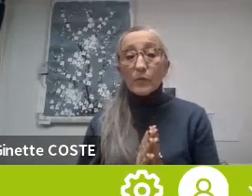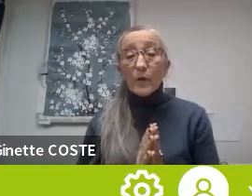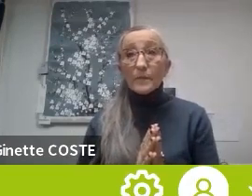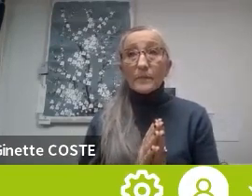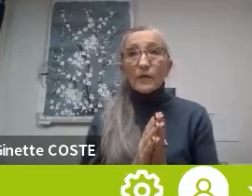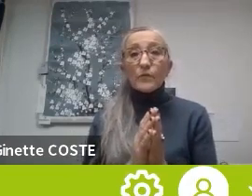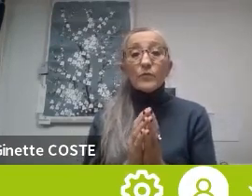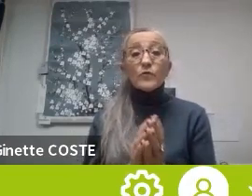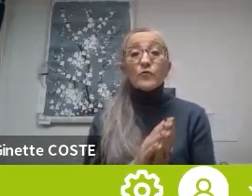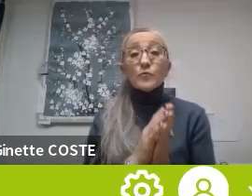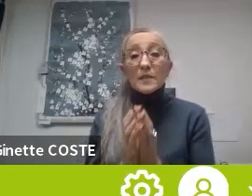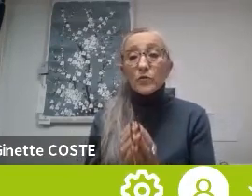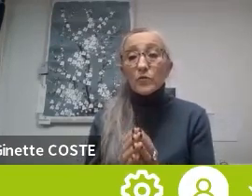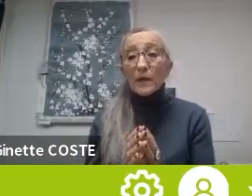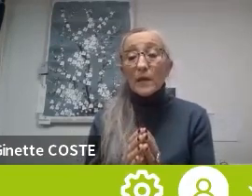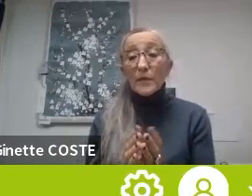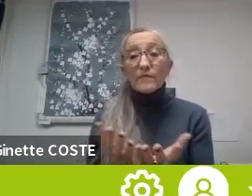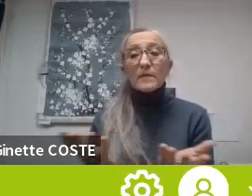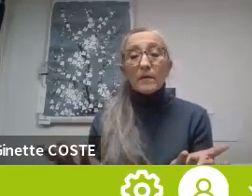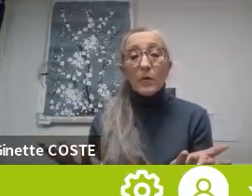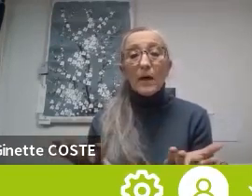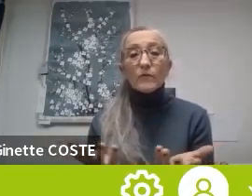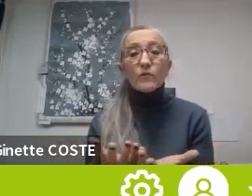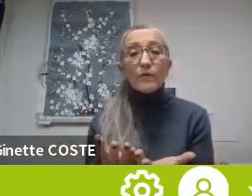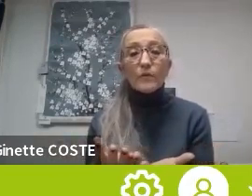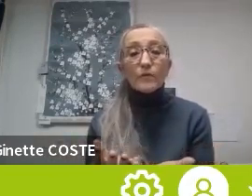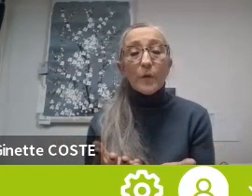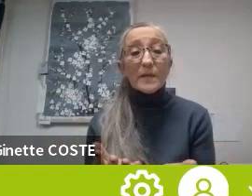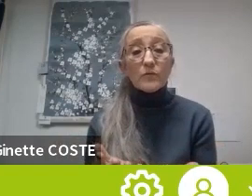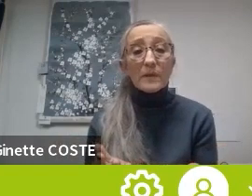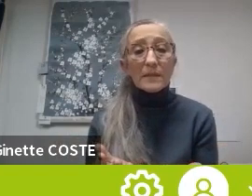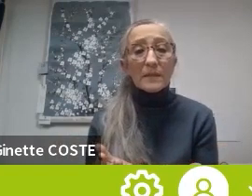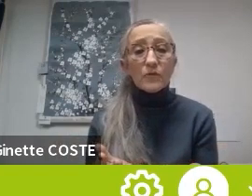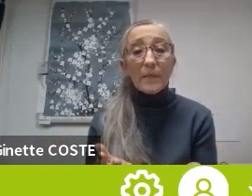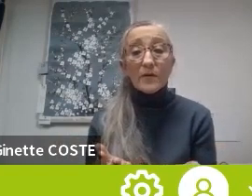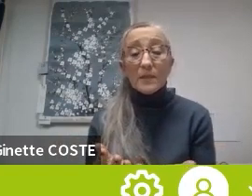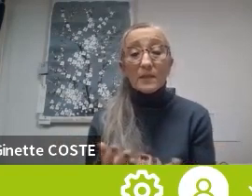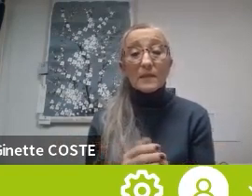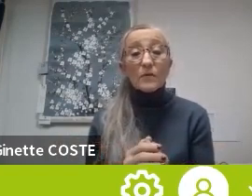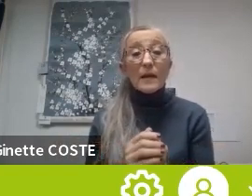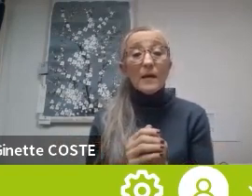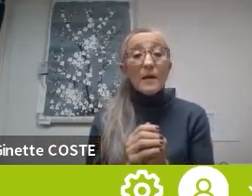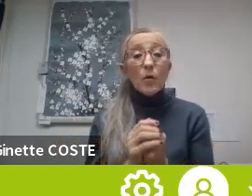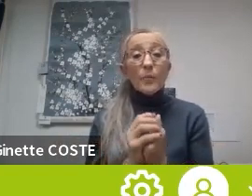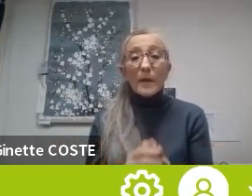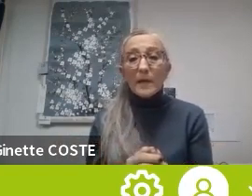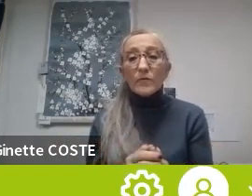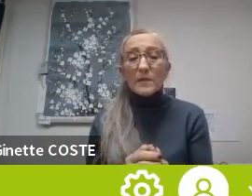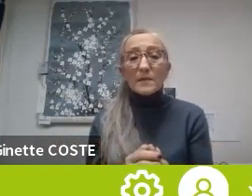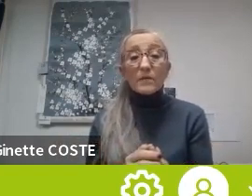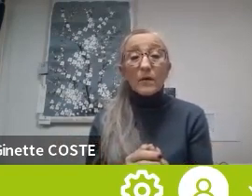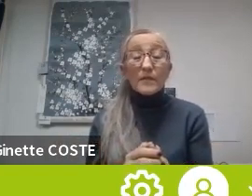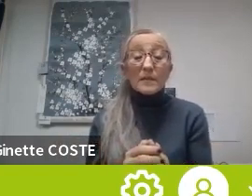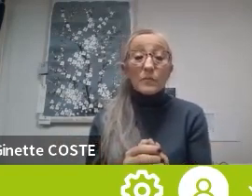aucun moment voulu nous substituer, et bien évidemment, à toute l'offre de formation qui existe sur le marché. C'est-à-dire que là, on permet